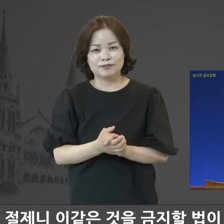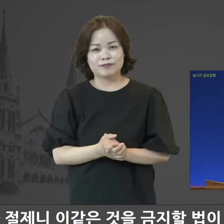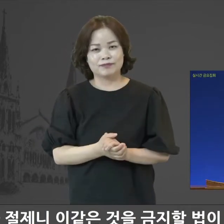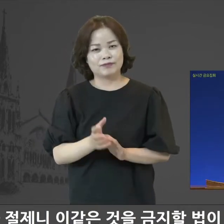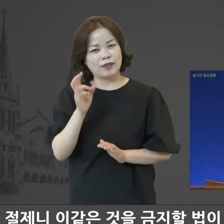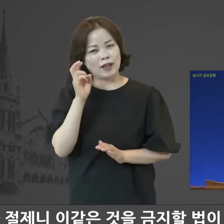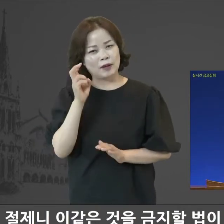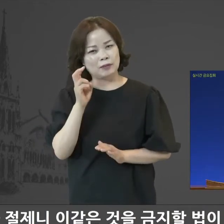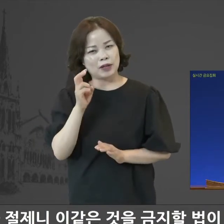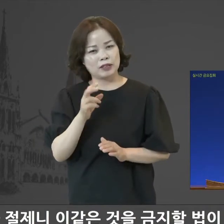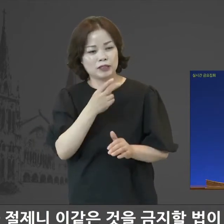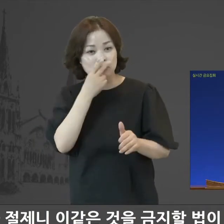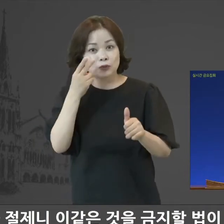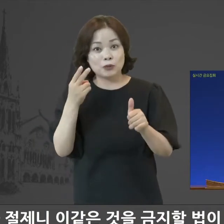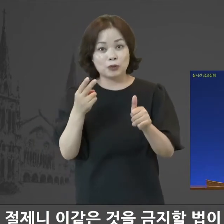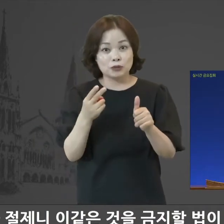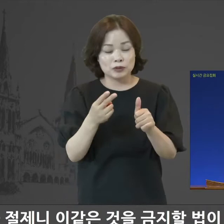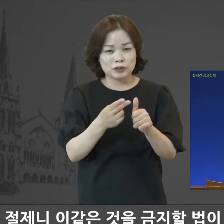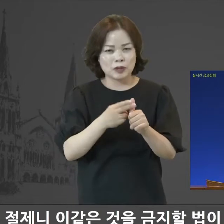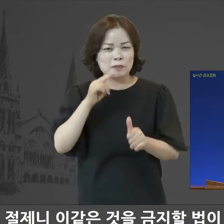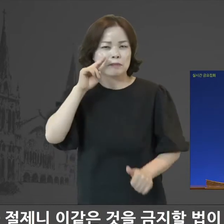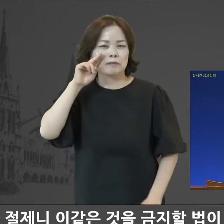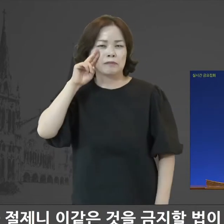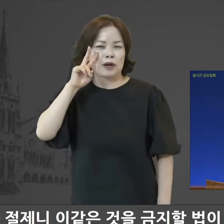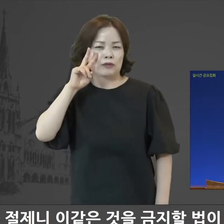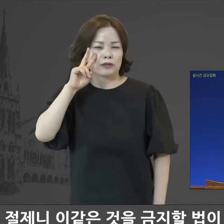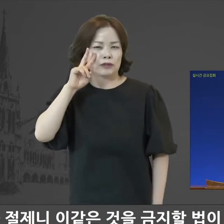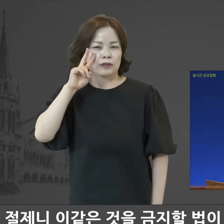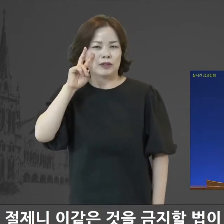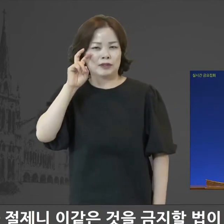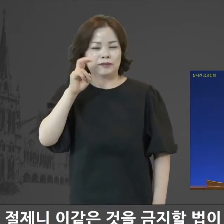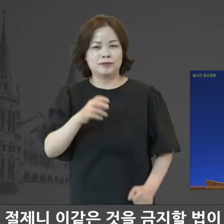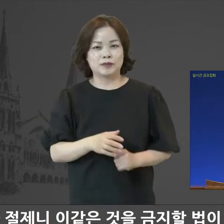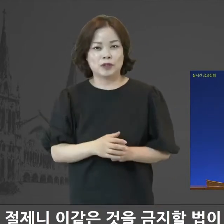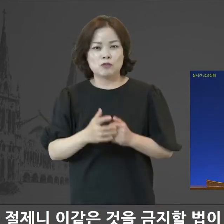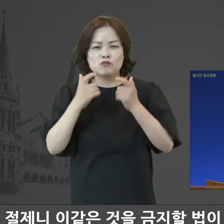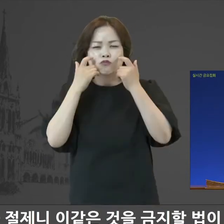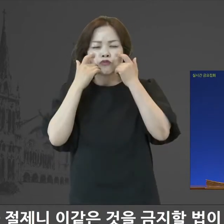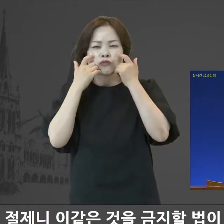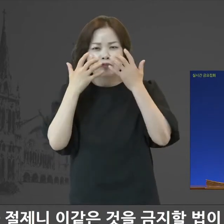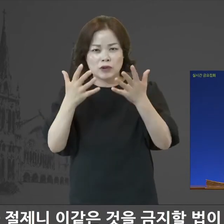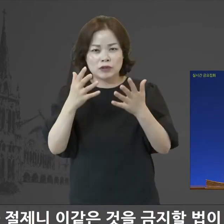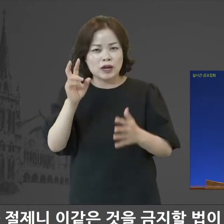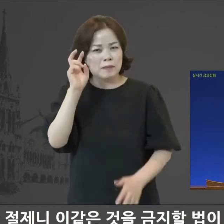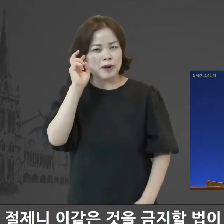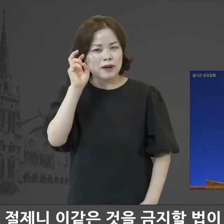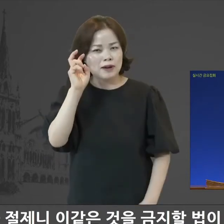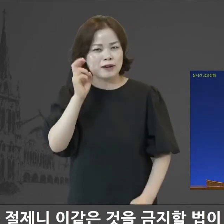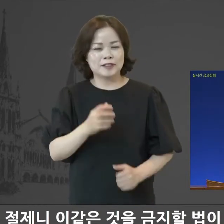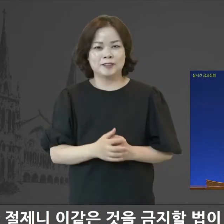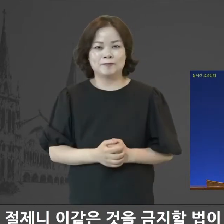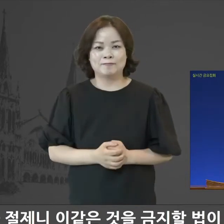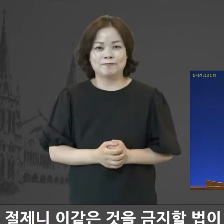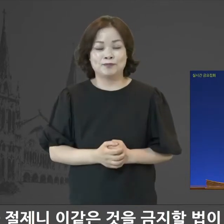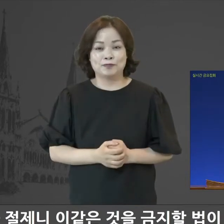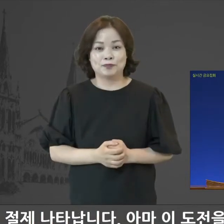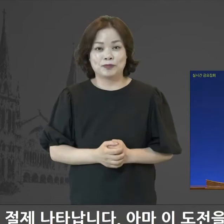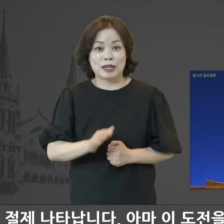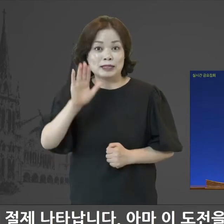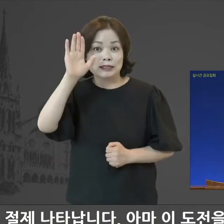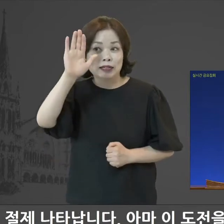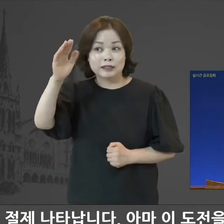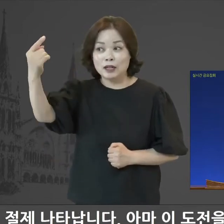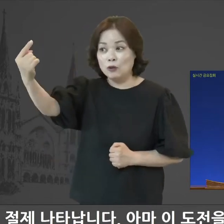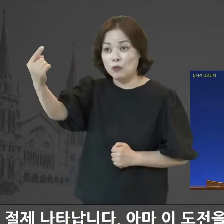아마 이 도전을 바울이 했을 것 같아요. 저는 분명히 했을 것 같습니다. 그리고 장차